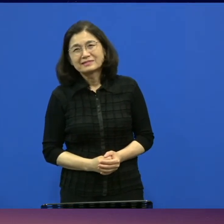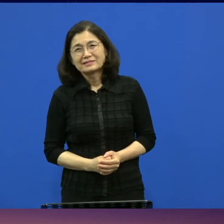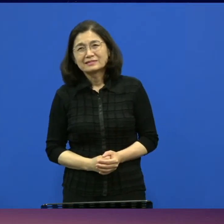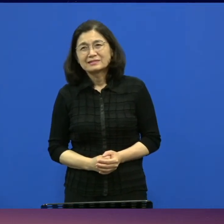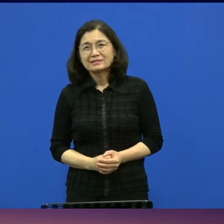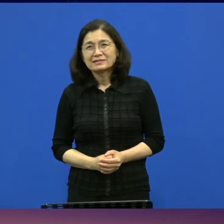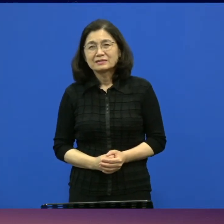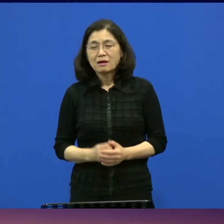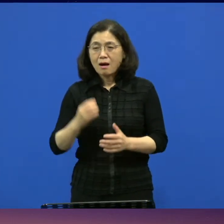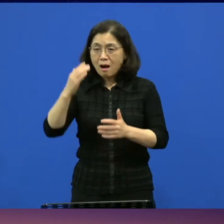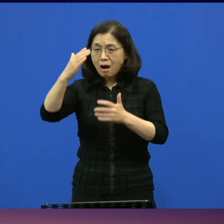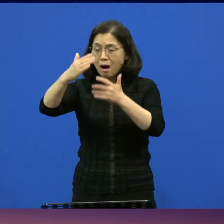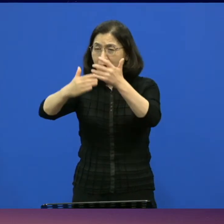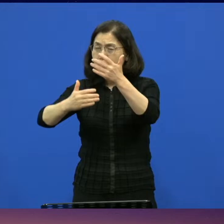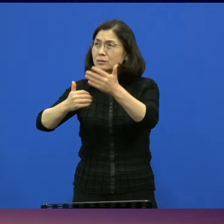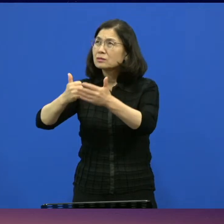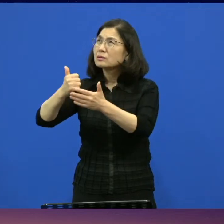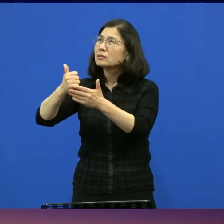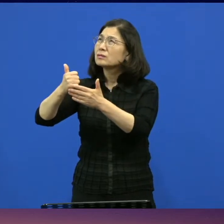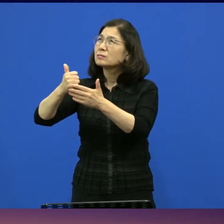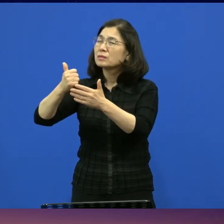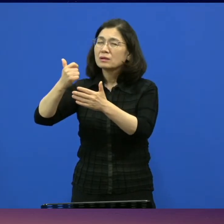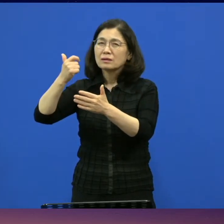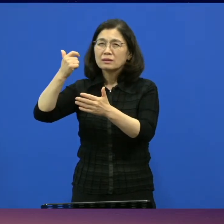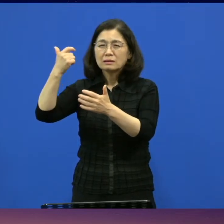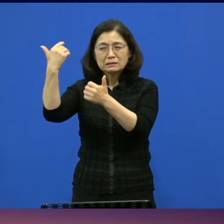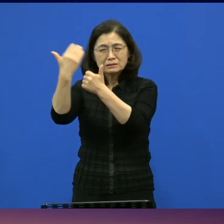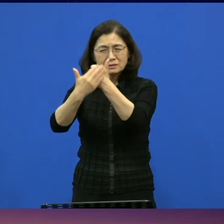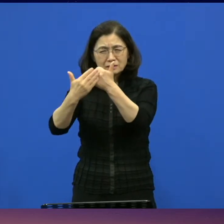전혀 임재를 못 느껴. 근데 어떤 분은요,